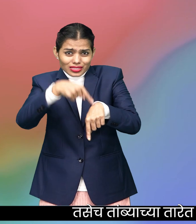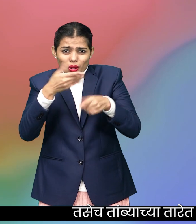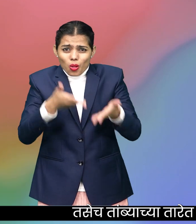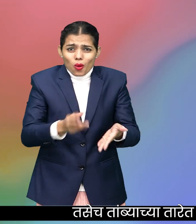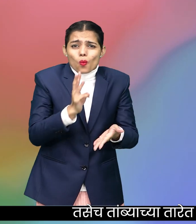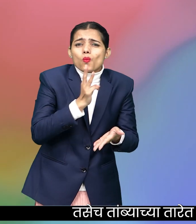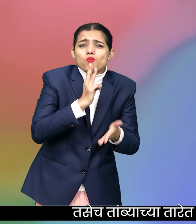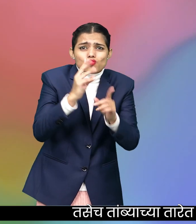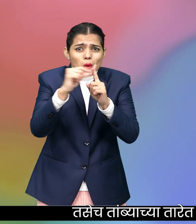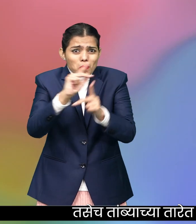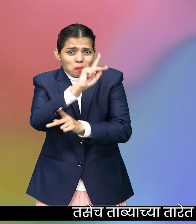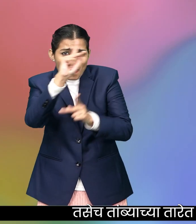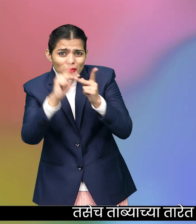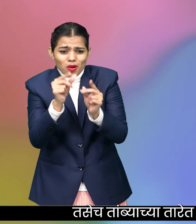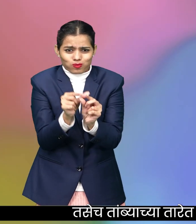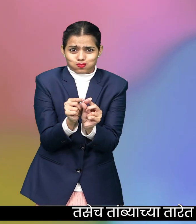नाहीत.